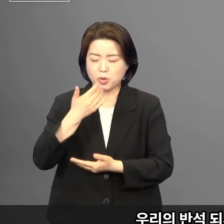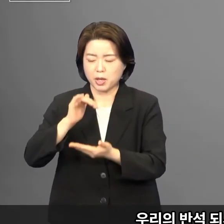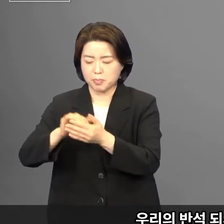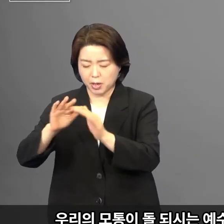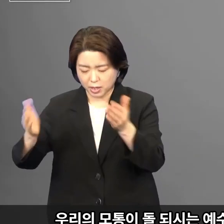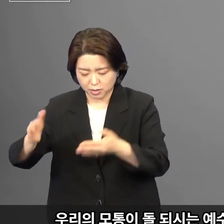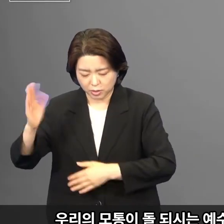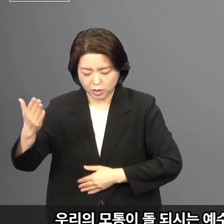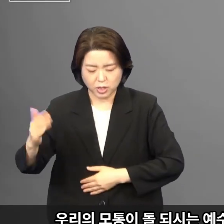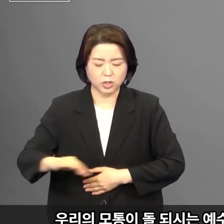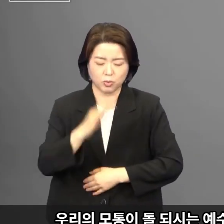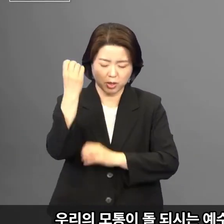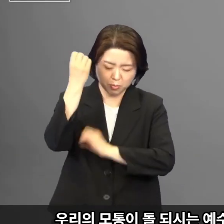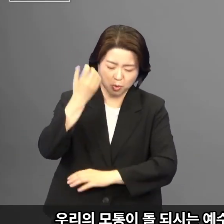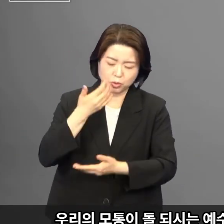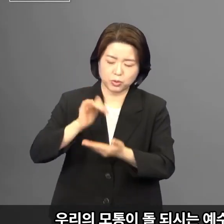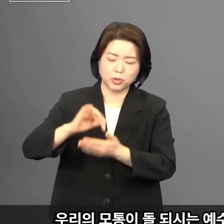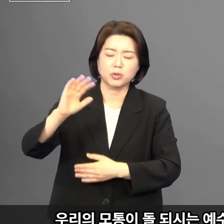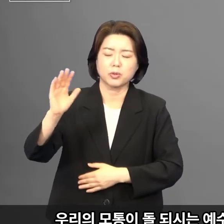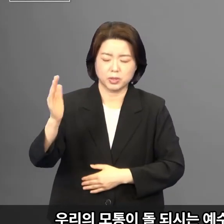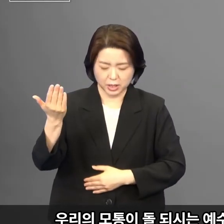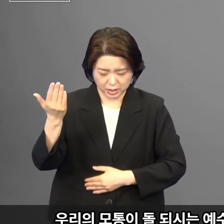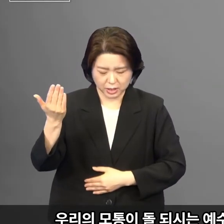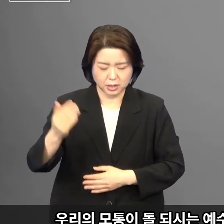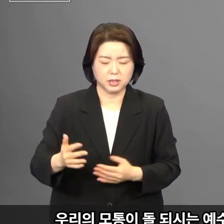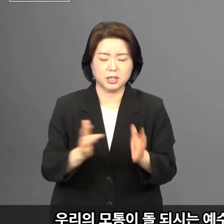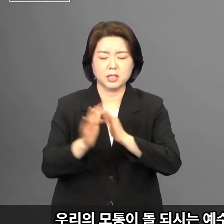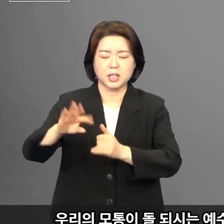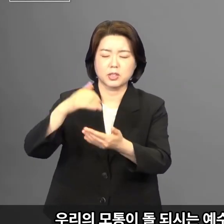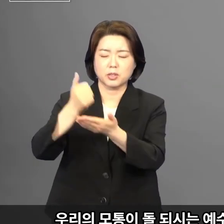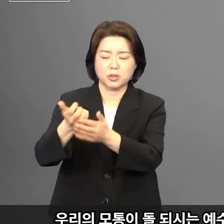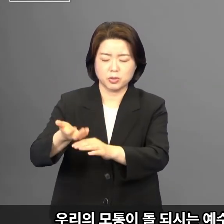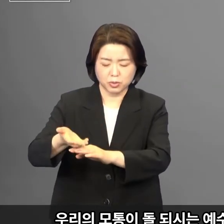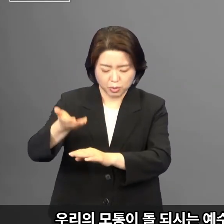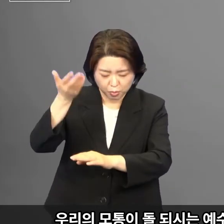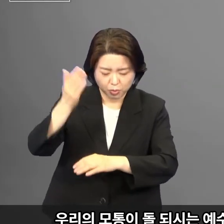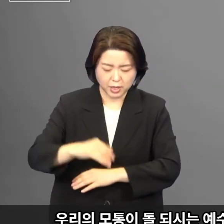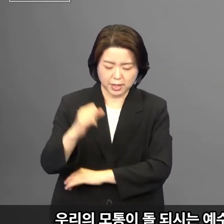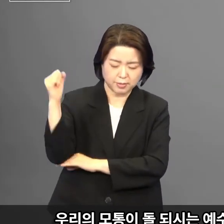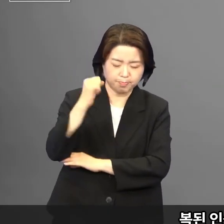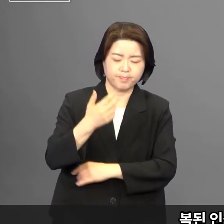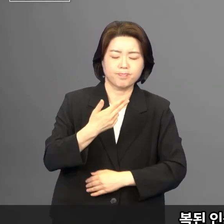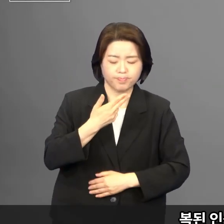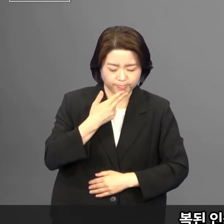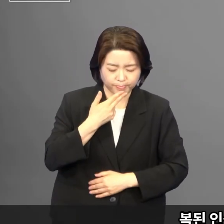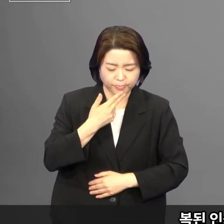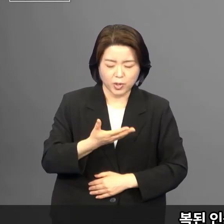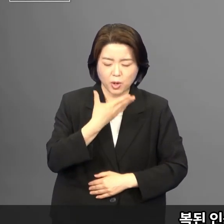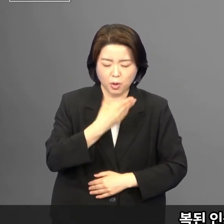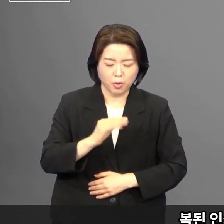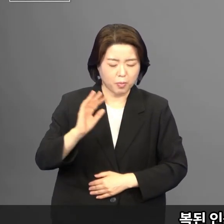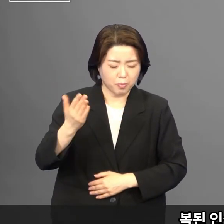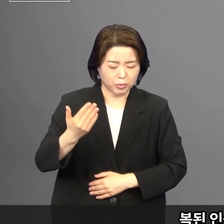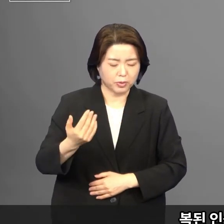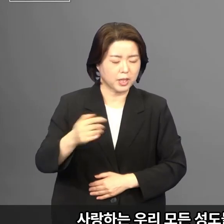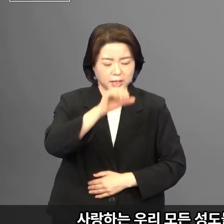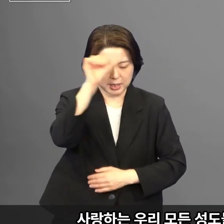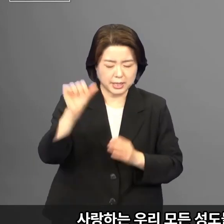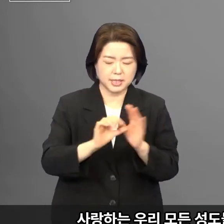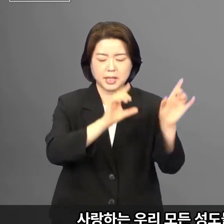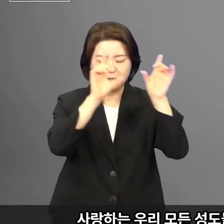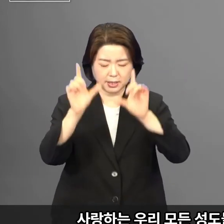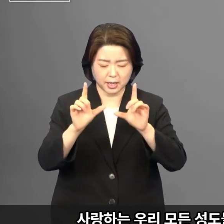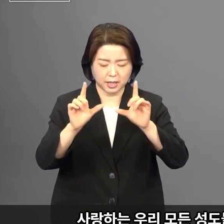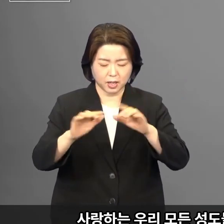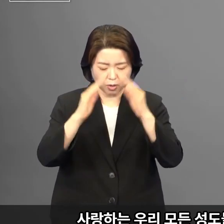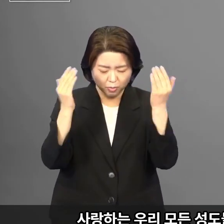우리의 코너스톤, 우리의 모퉁이돌 되시는 예수 그리스도 위에 흔들리지 아니하는 복된 인생을 사랑하는